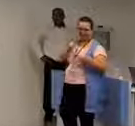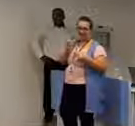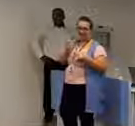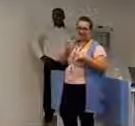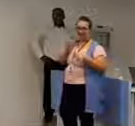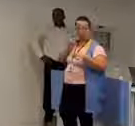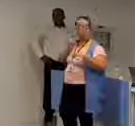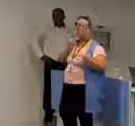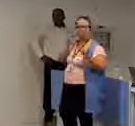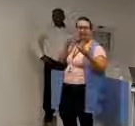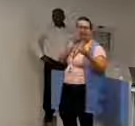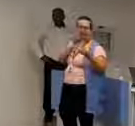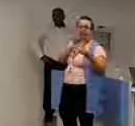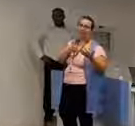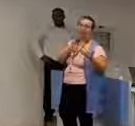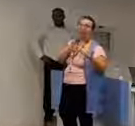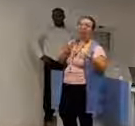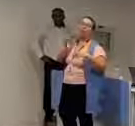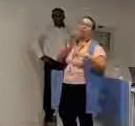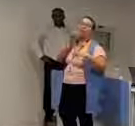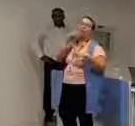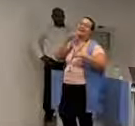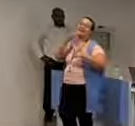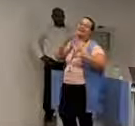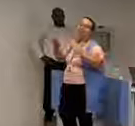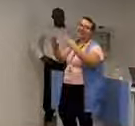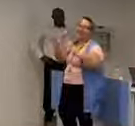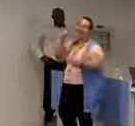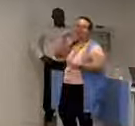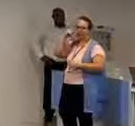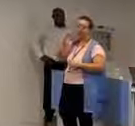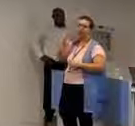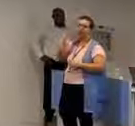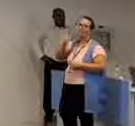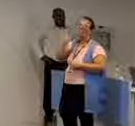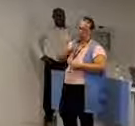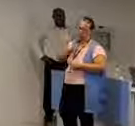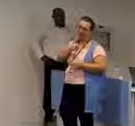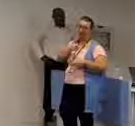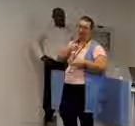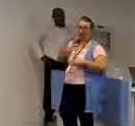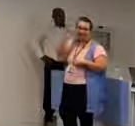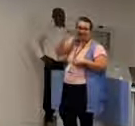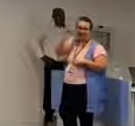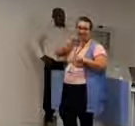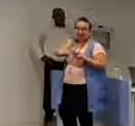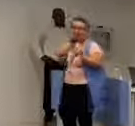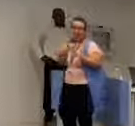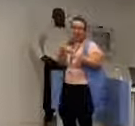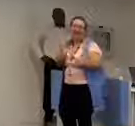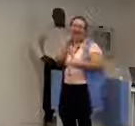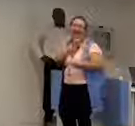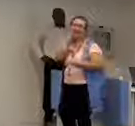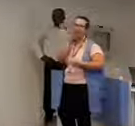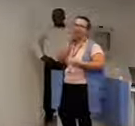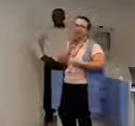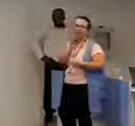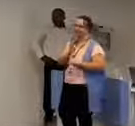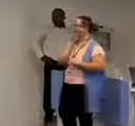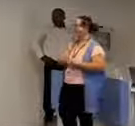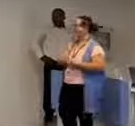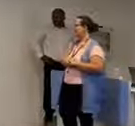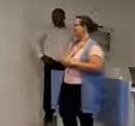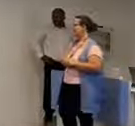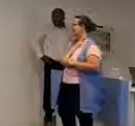de tentar no jeitinho fazer coisas que eu dependo de alta tecnologia. Ok, pessoal? Acho que é isso, né, mestre? O